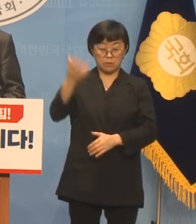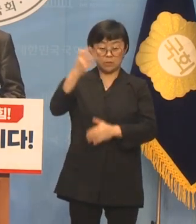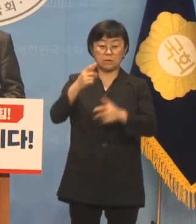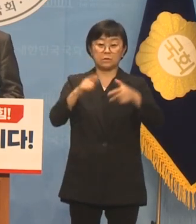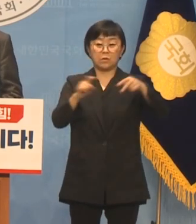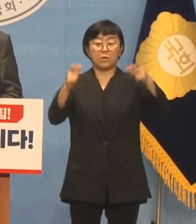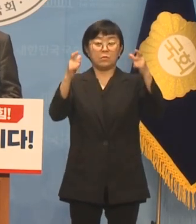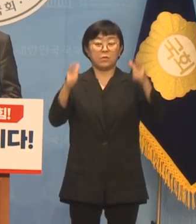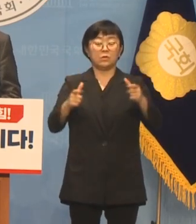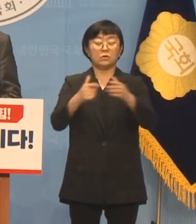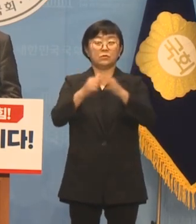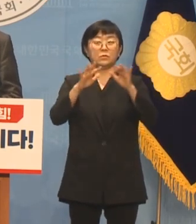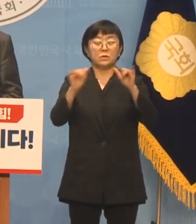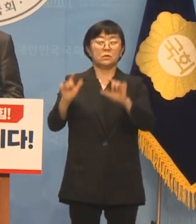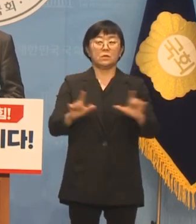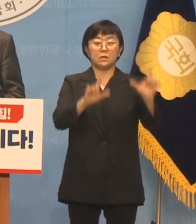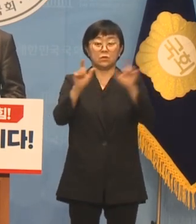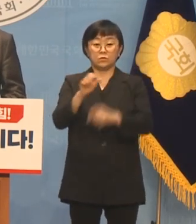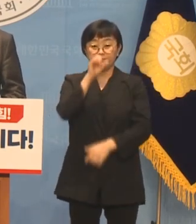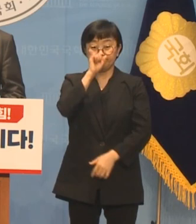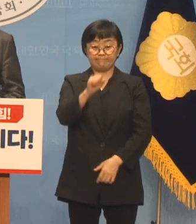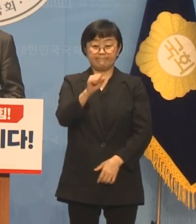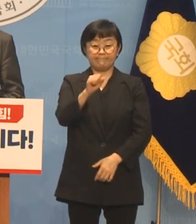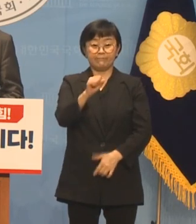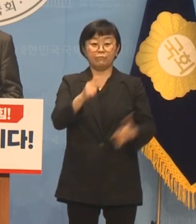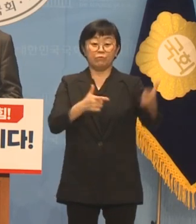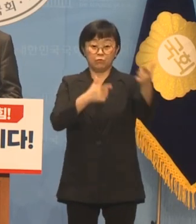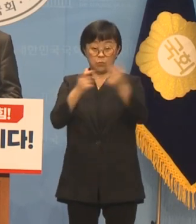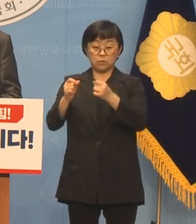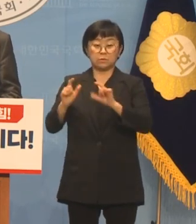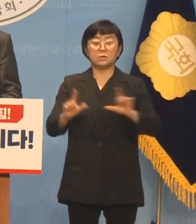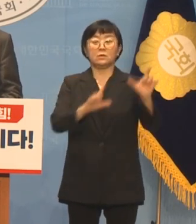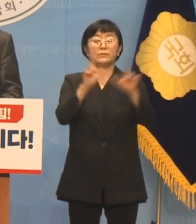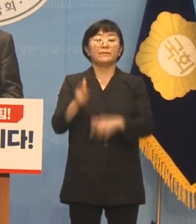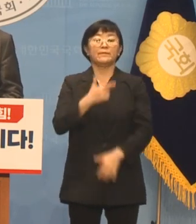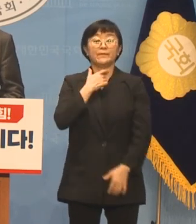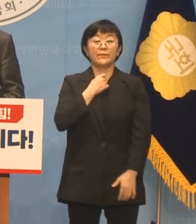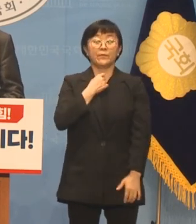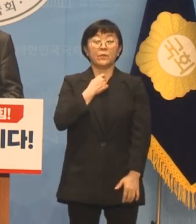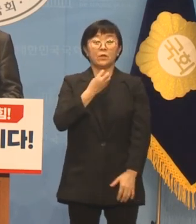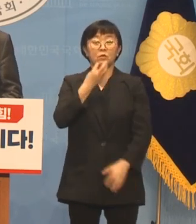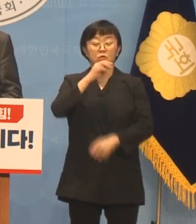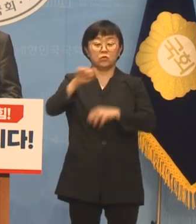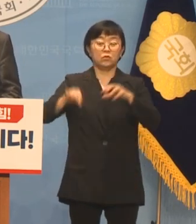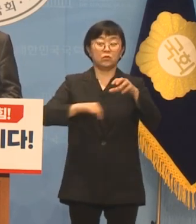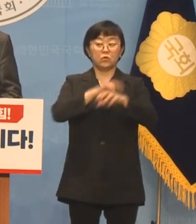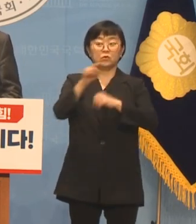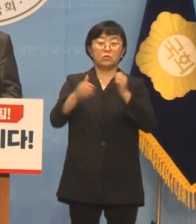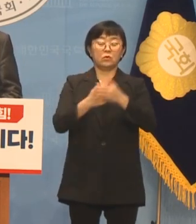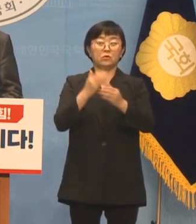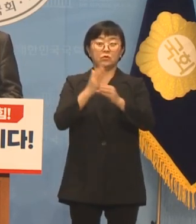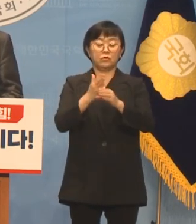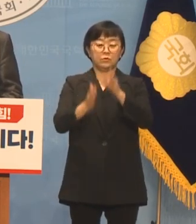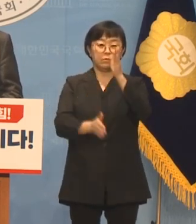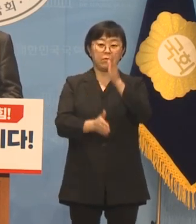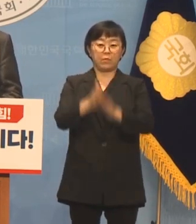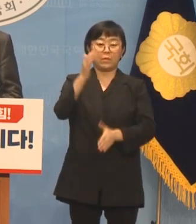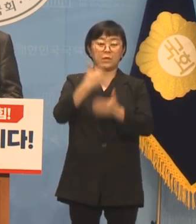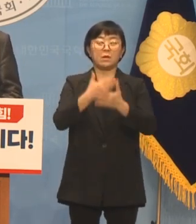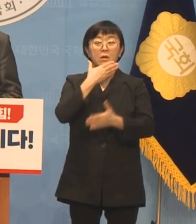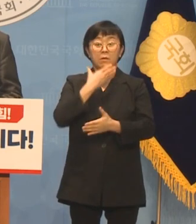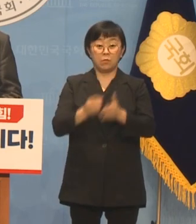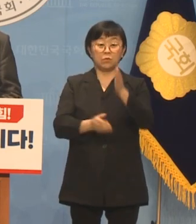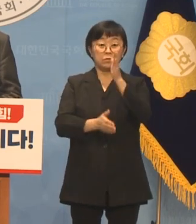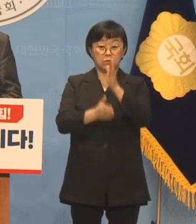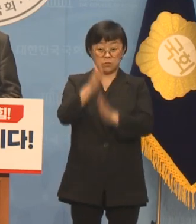서대문은 주민들이 살기 좋고 누구나 살고 싶은 수도 서울의 중추도시,